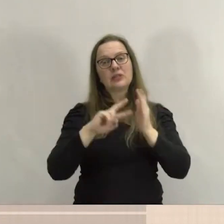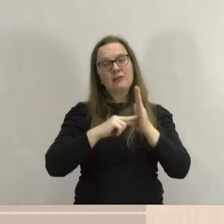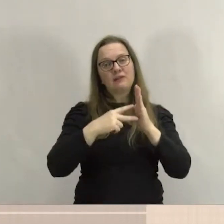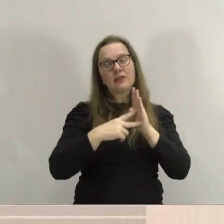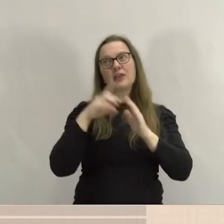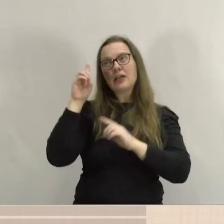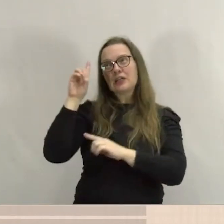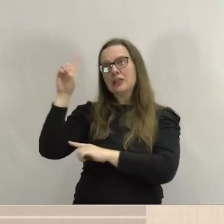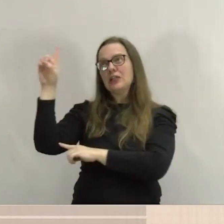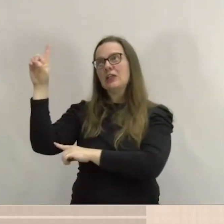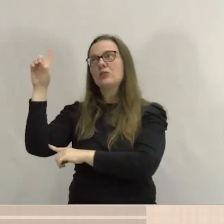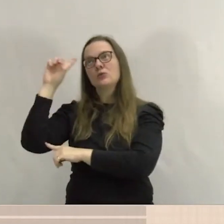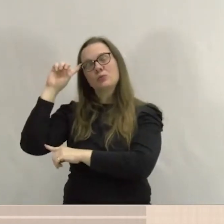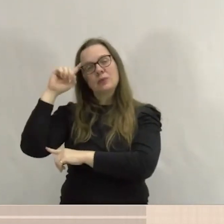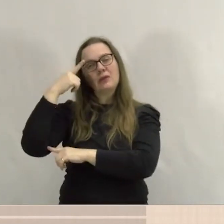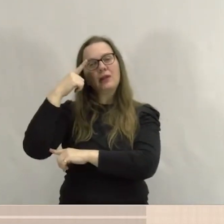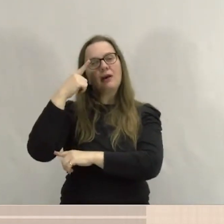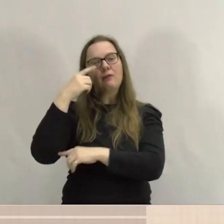Às vezes,